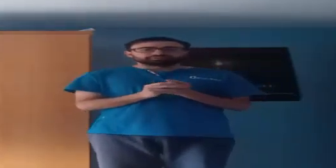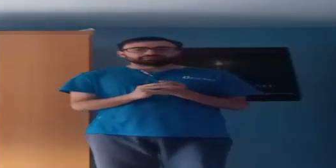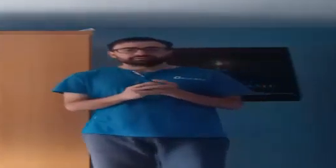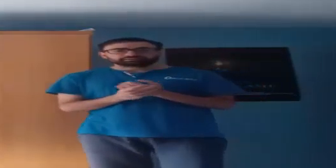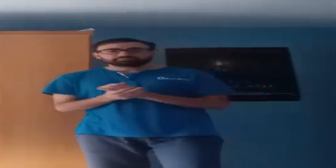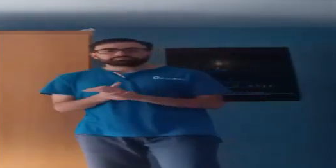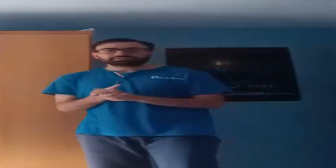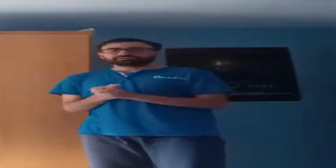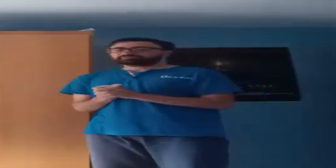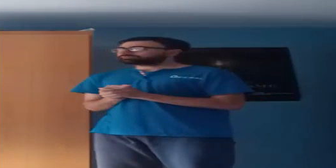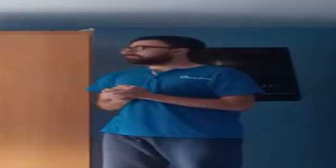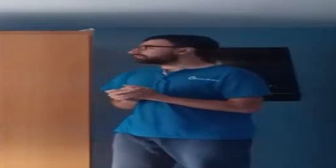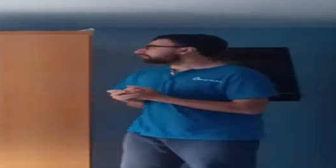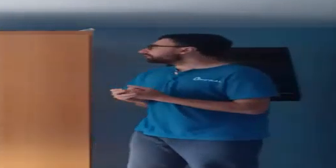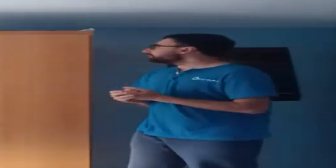que tenemos aquí.